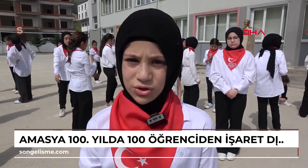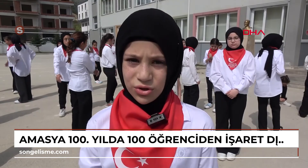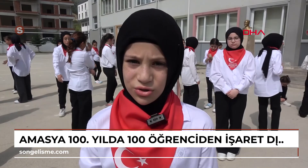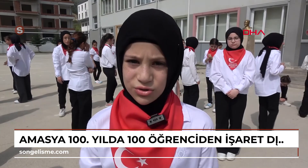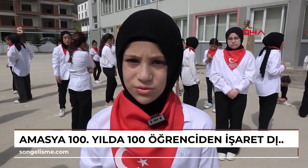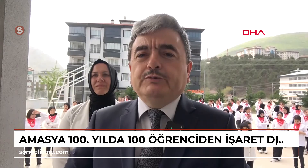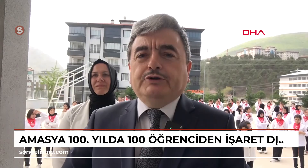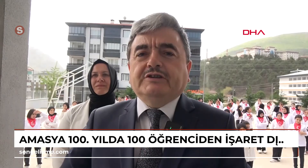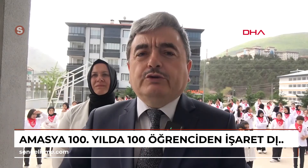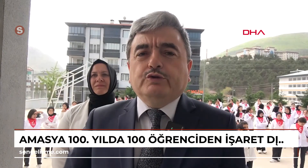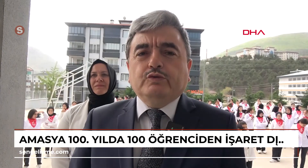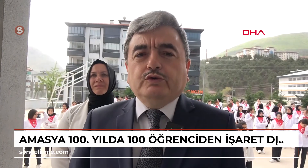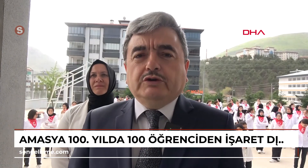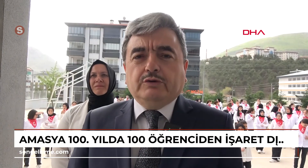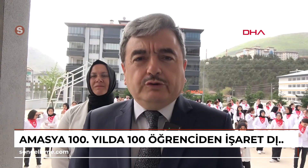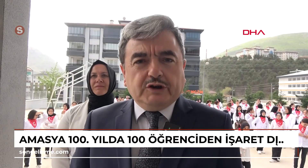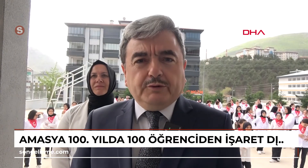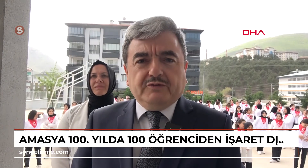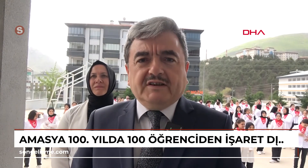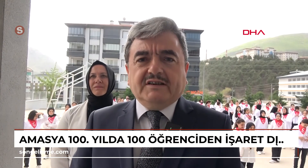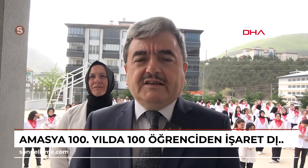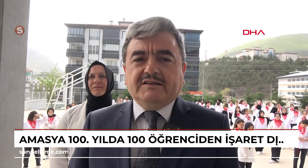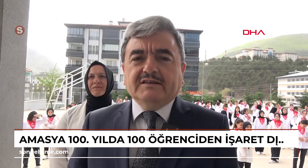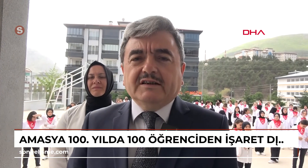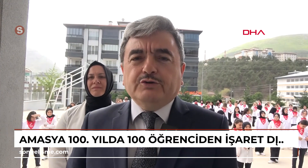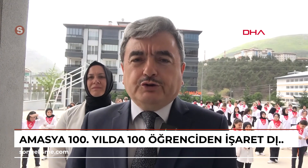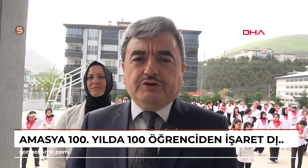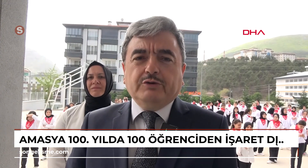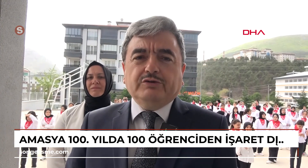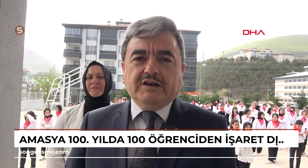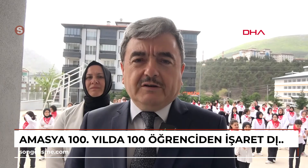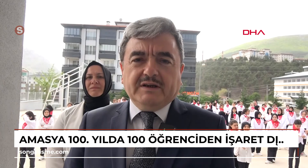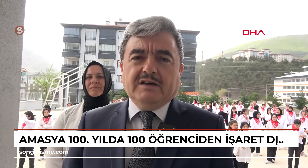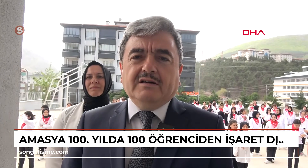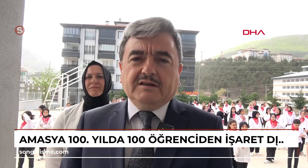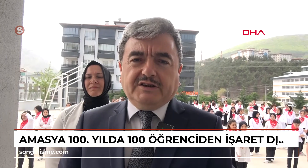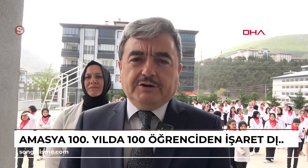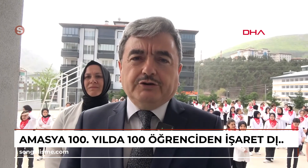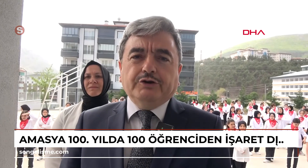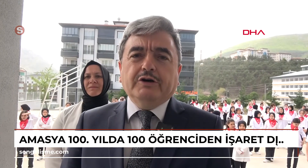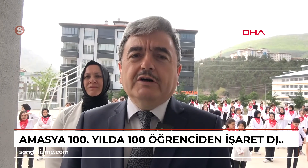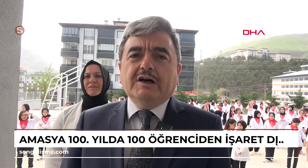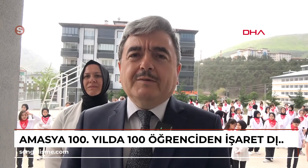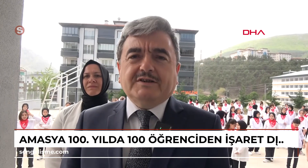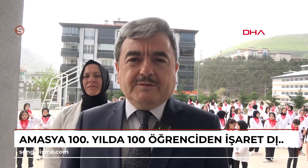kutlu olsun. 23 Nisan tüm ulusta olduğu gibi tüm vatan sattığında coşkuyla kutlanılmaya çalışılıyor. Amasya'mızda